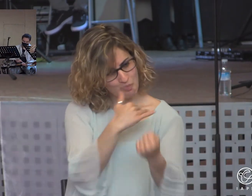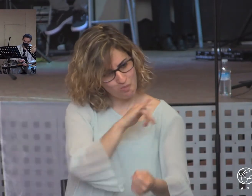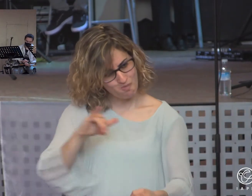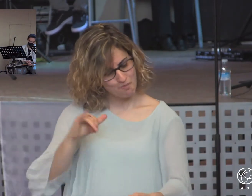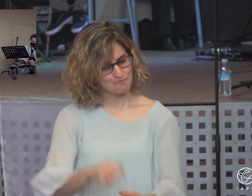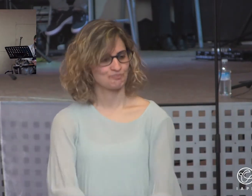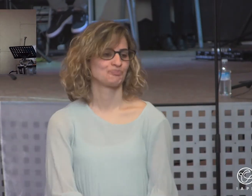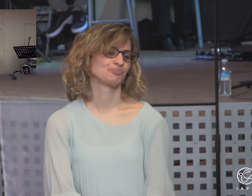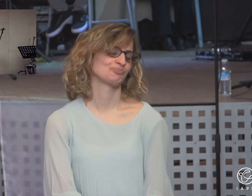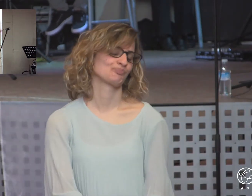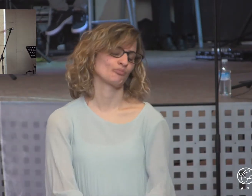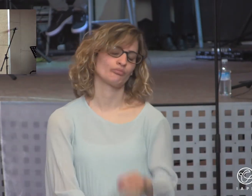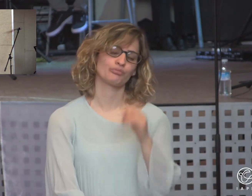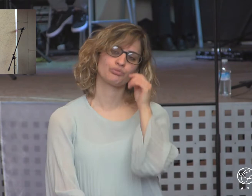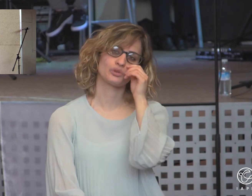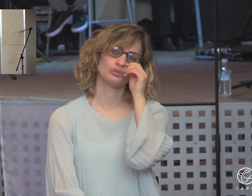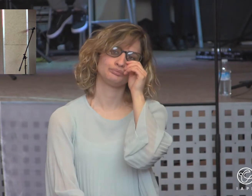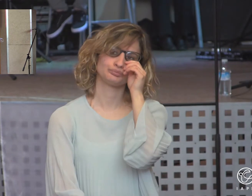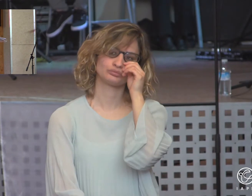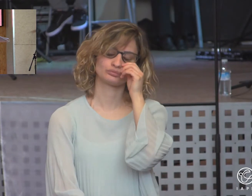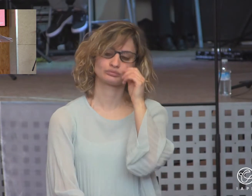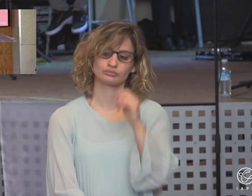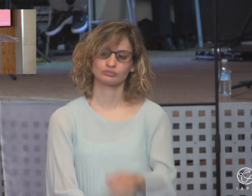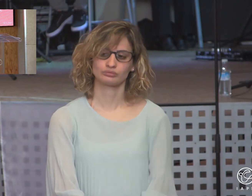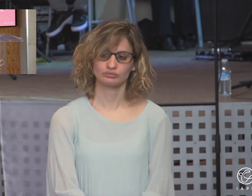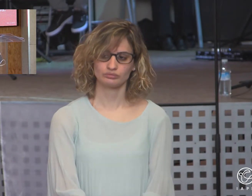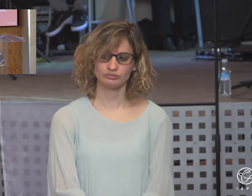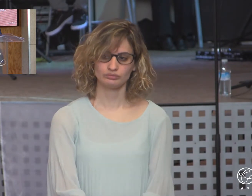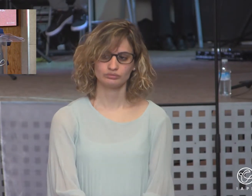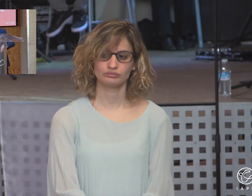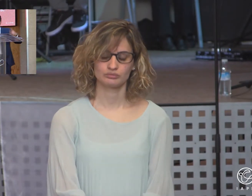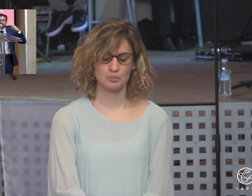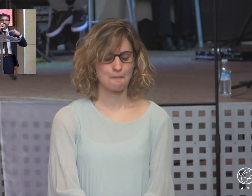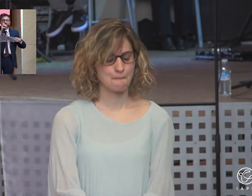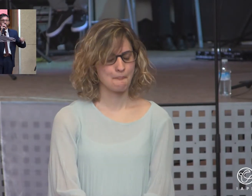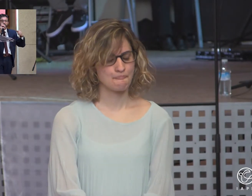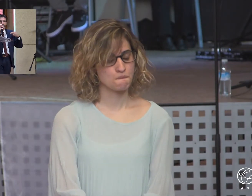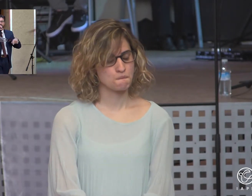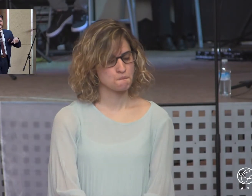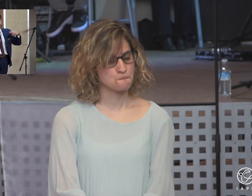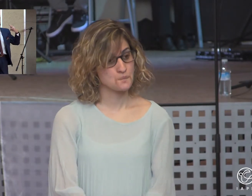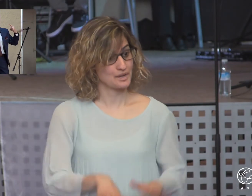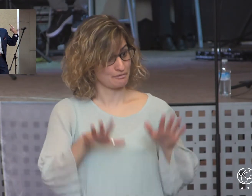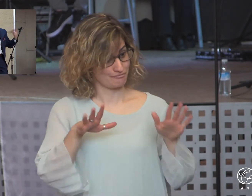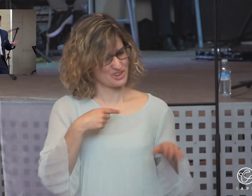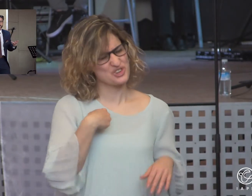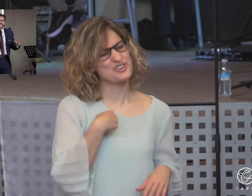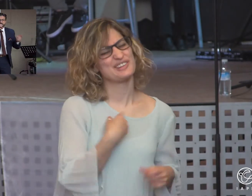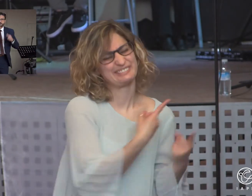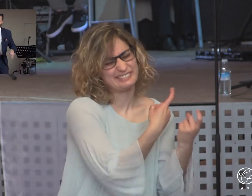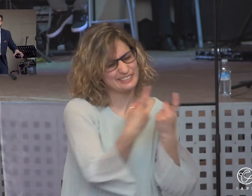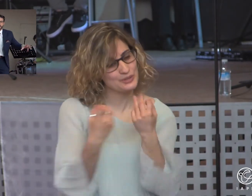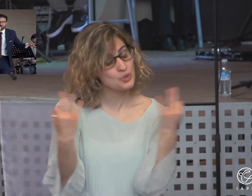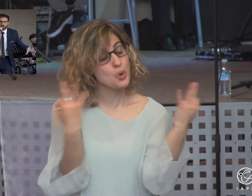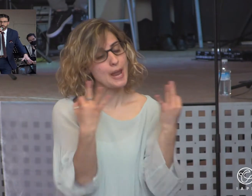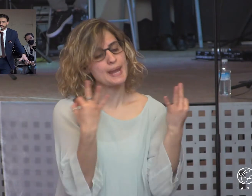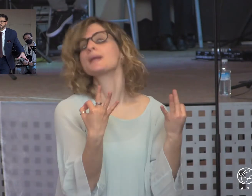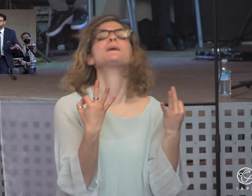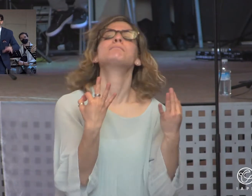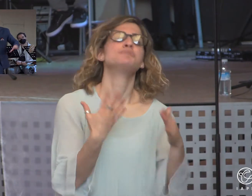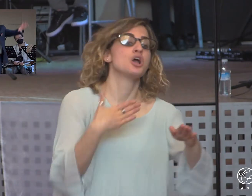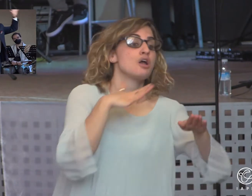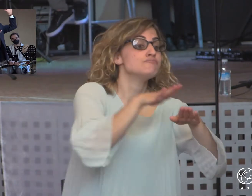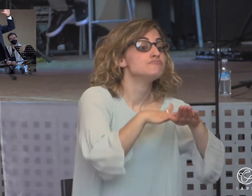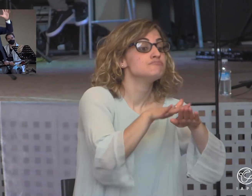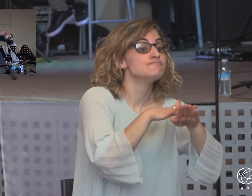qué? La palabra de Dios dice que si yo voy con mi ofrenda delante de Dios sin pedir perdón, debo dejar mi